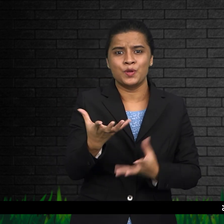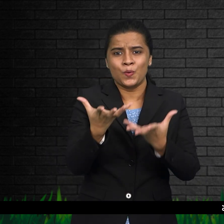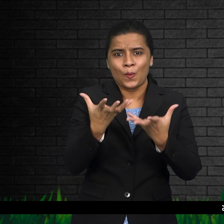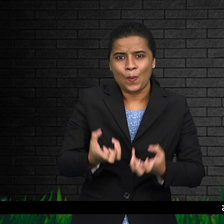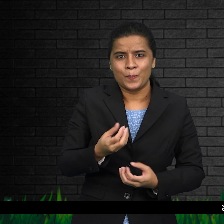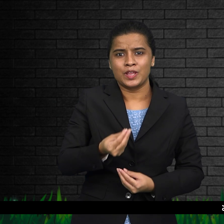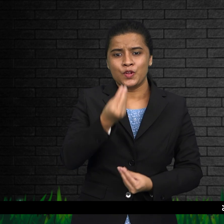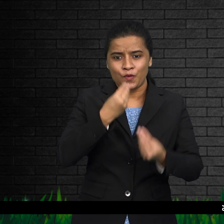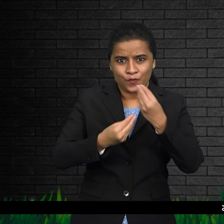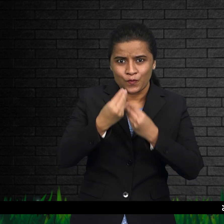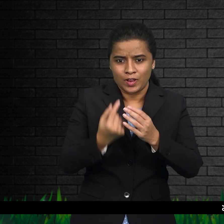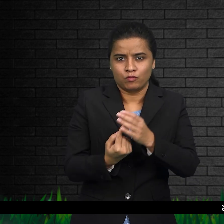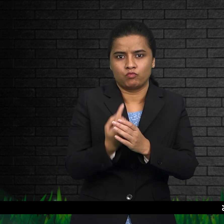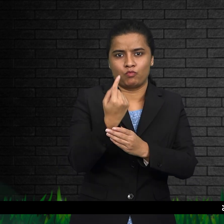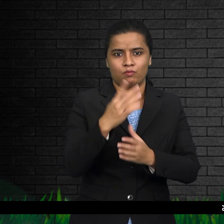పరాన్నజీవి,